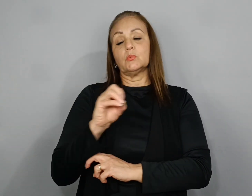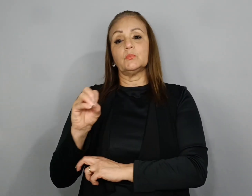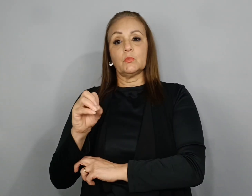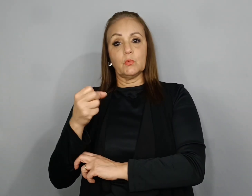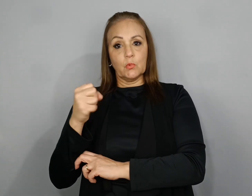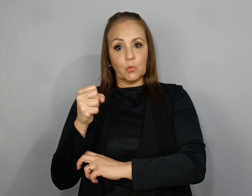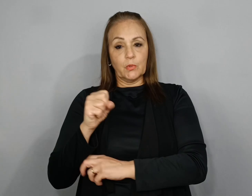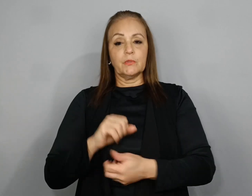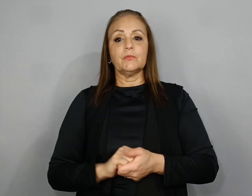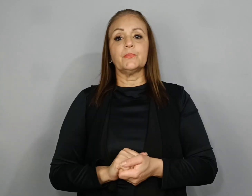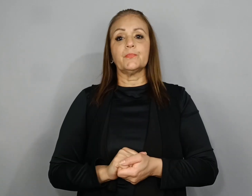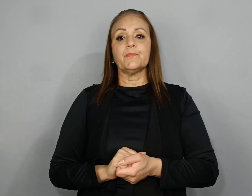Estados: